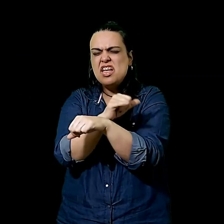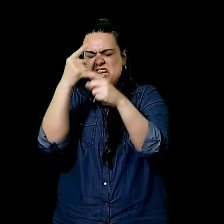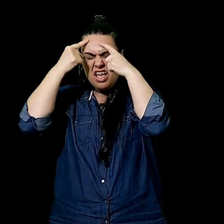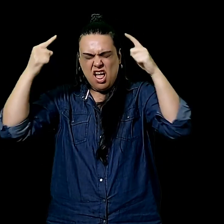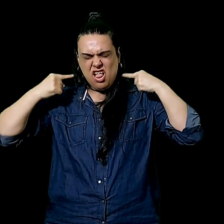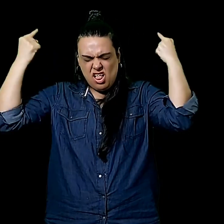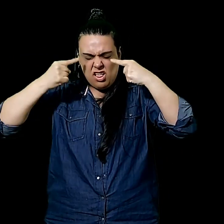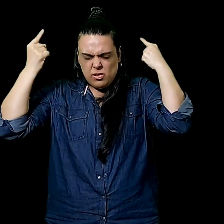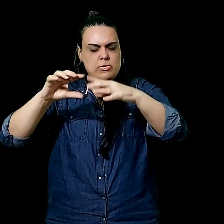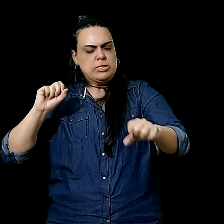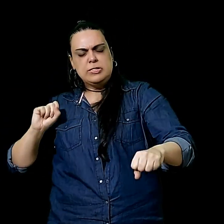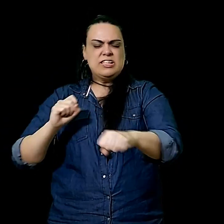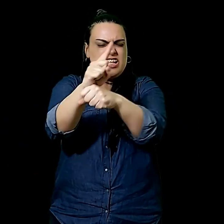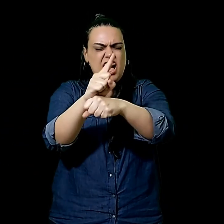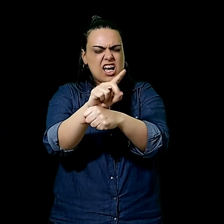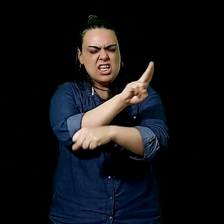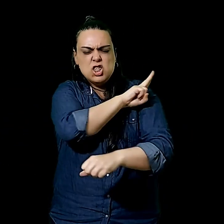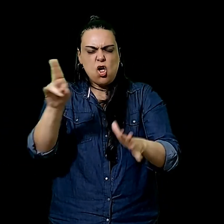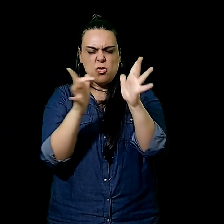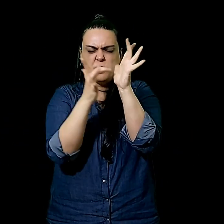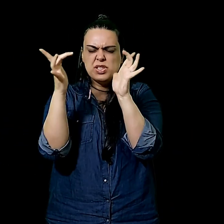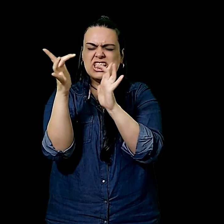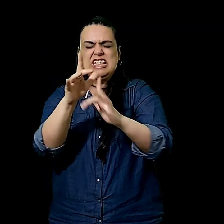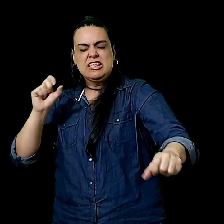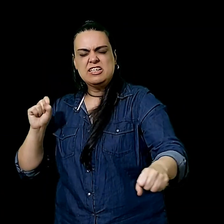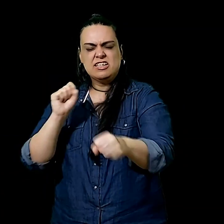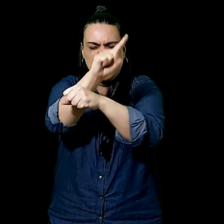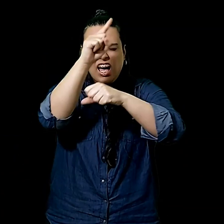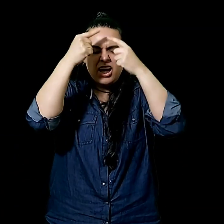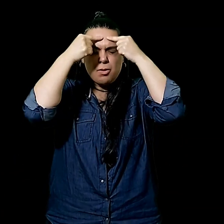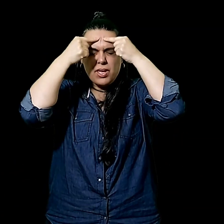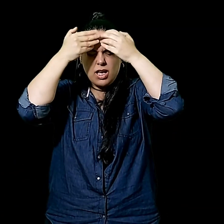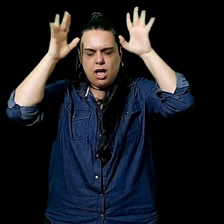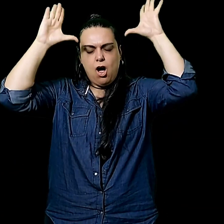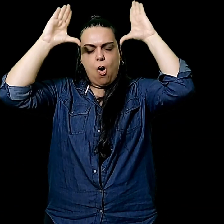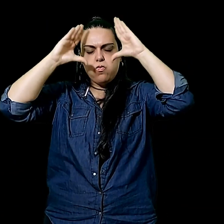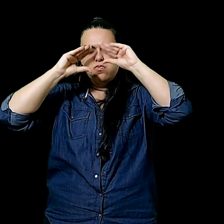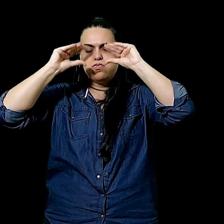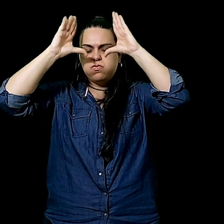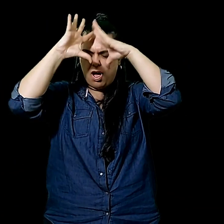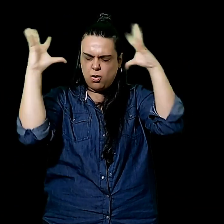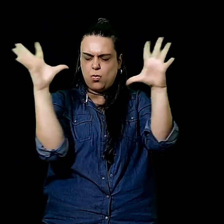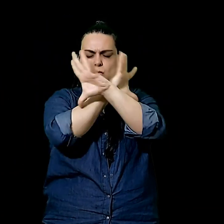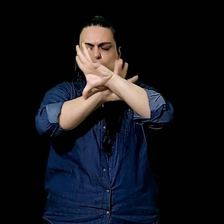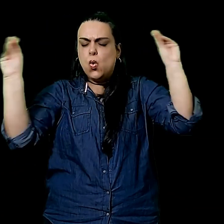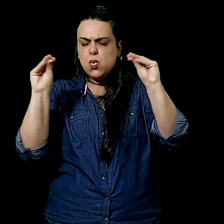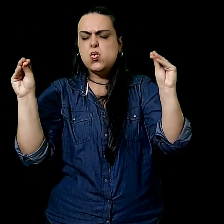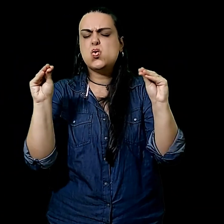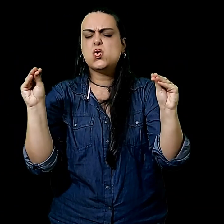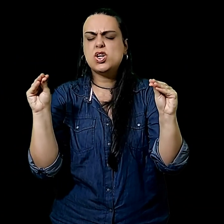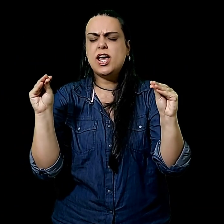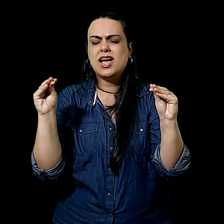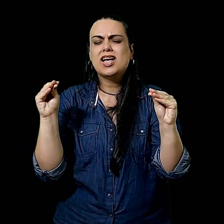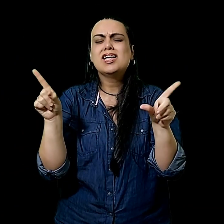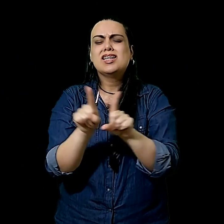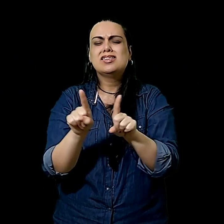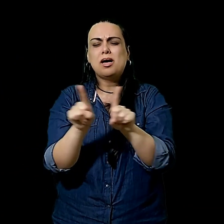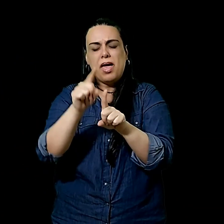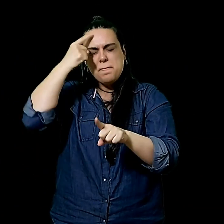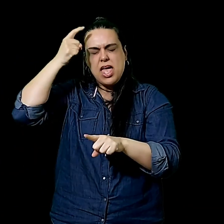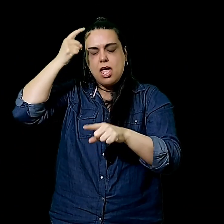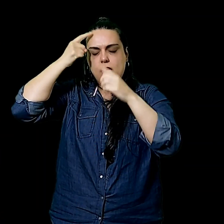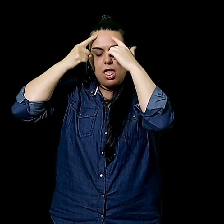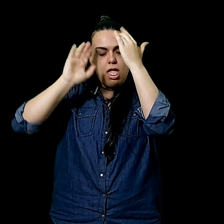repreendo, sai dele agora, sai da mente dela agora. Oh, síndrome do pensamento acelerado, seja